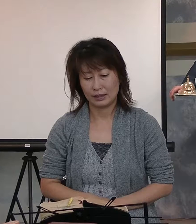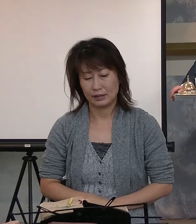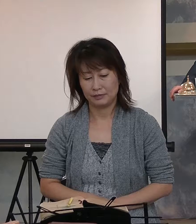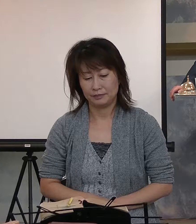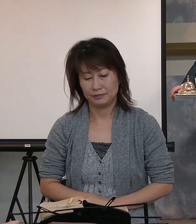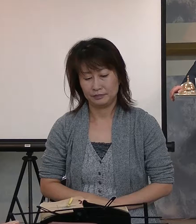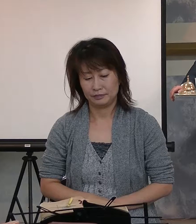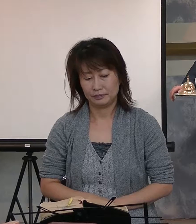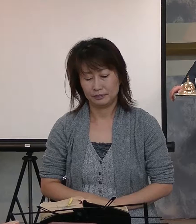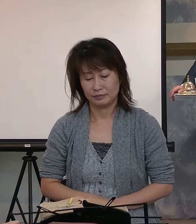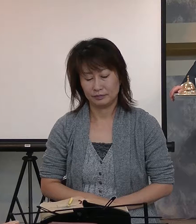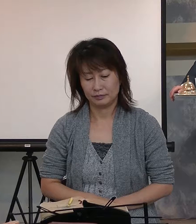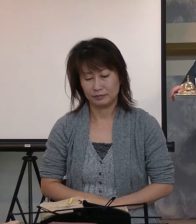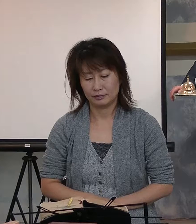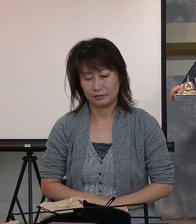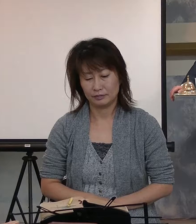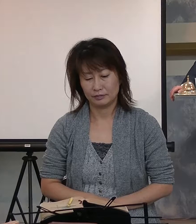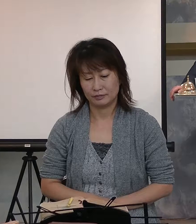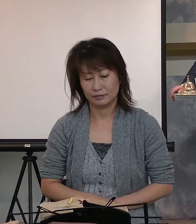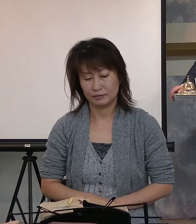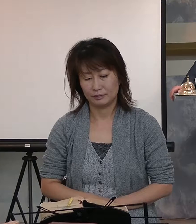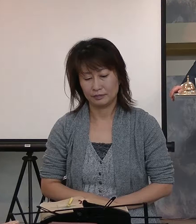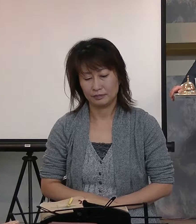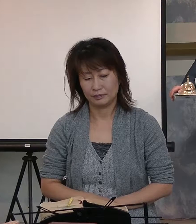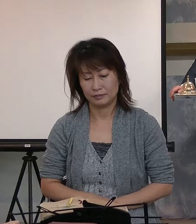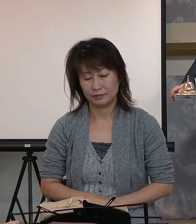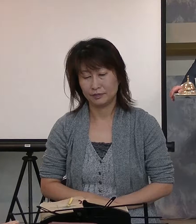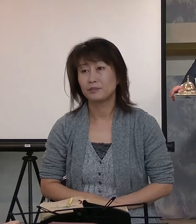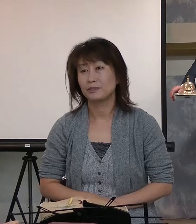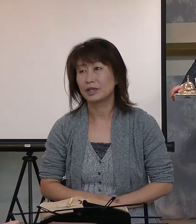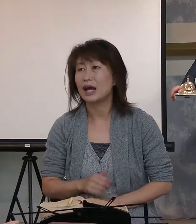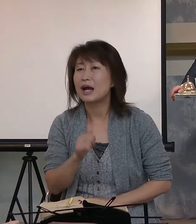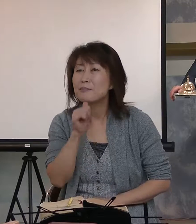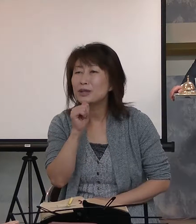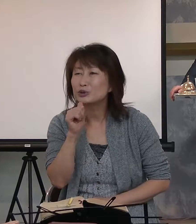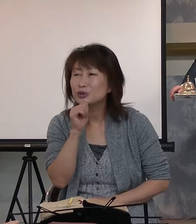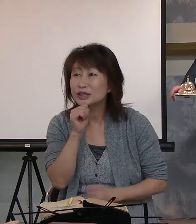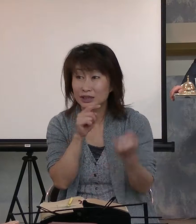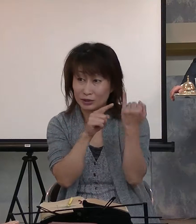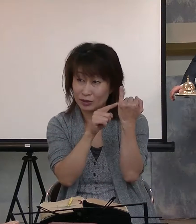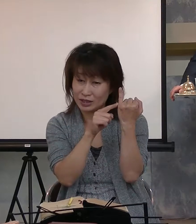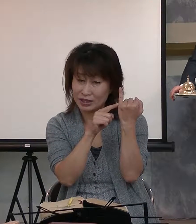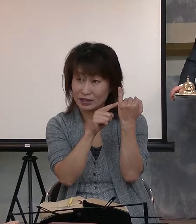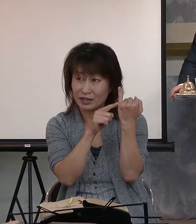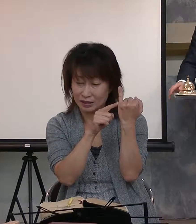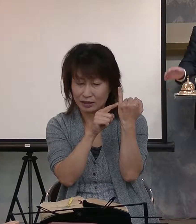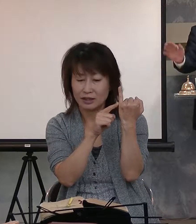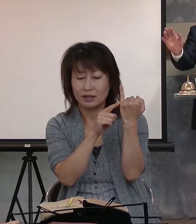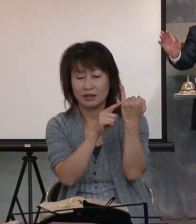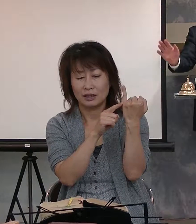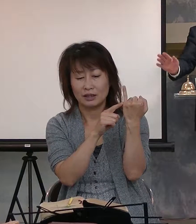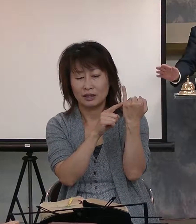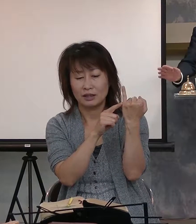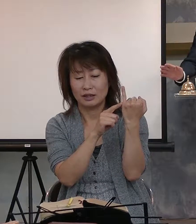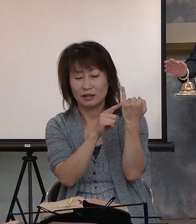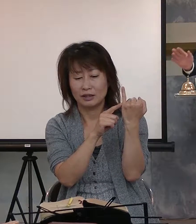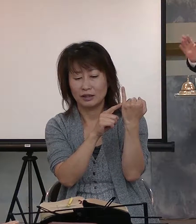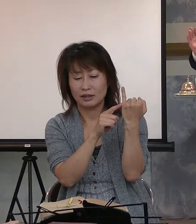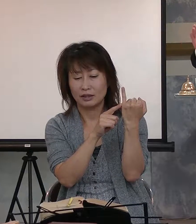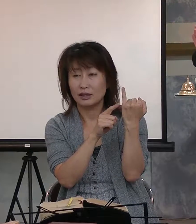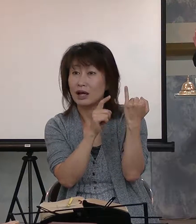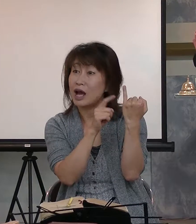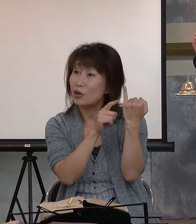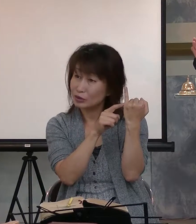まだこの貧しい女性に対しても、彼女が